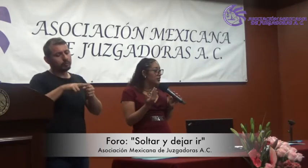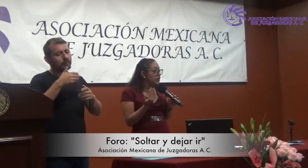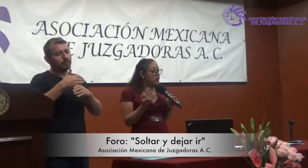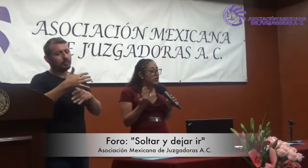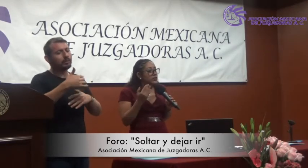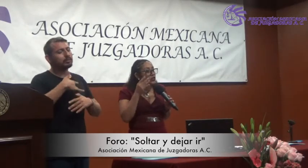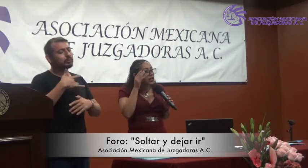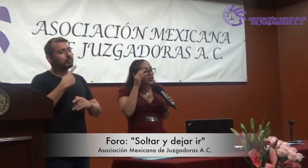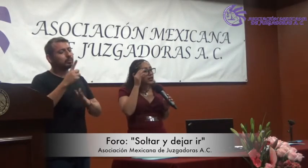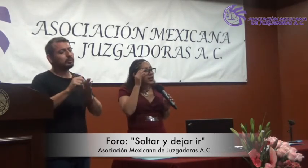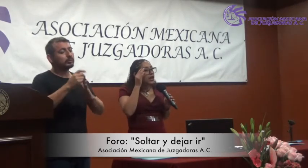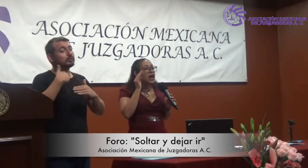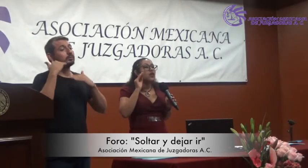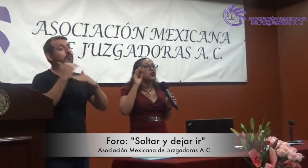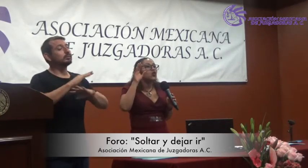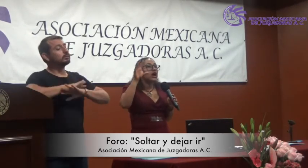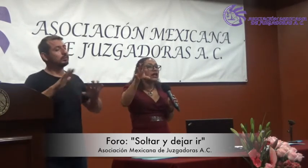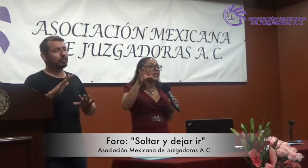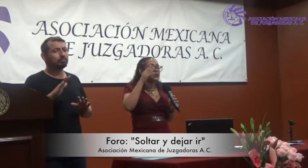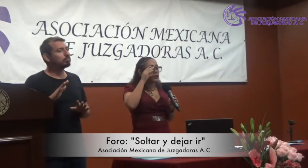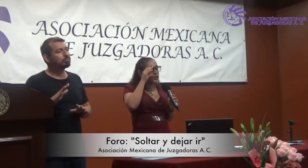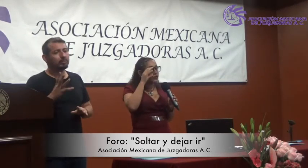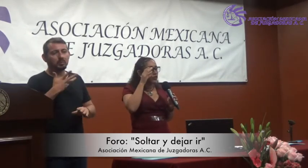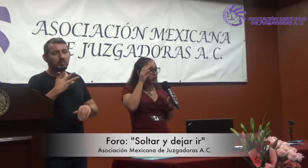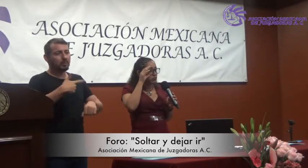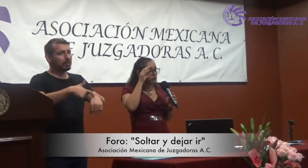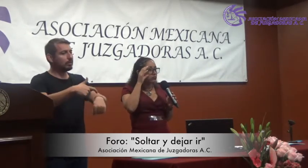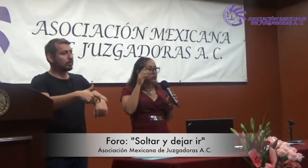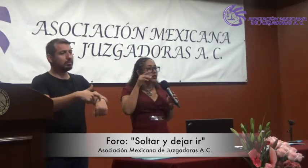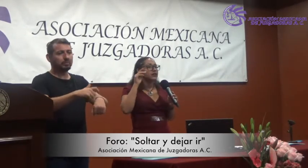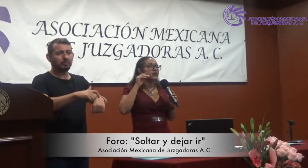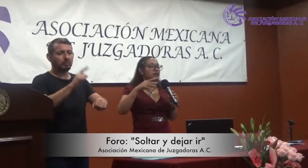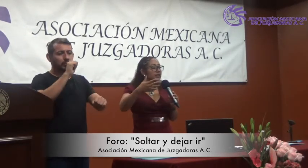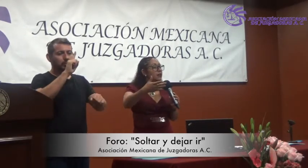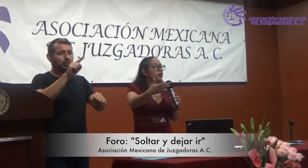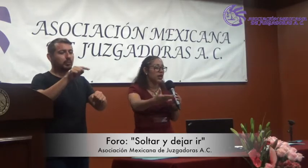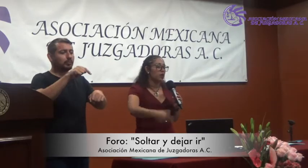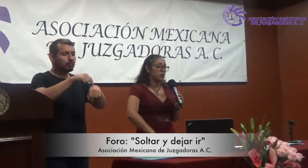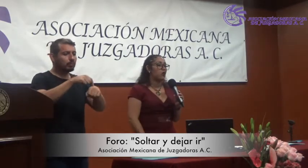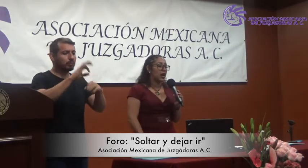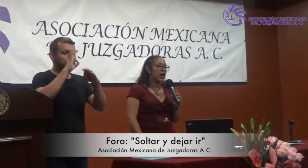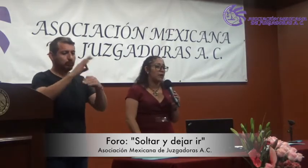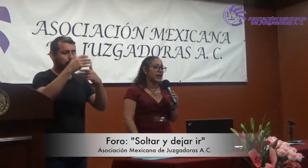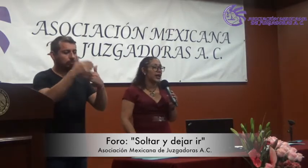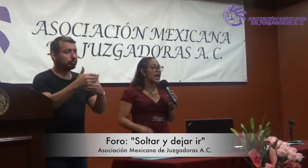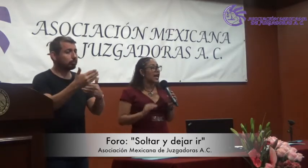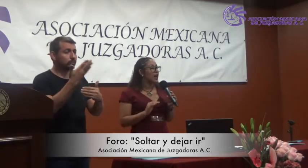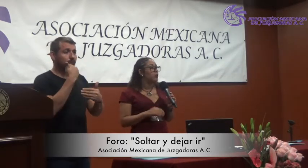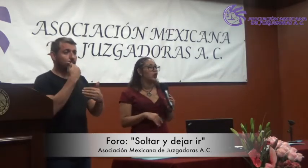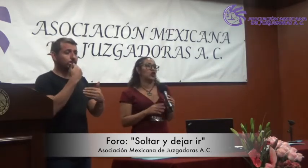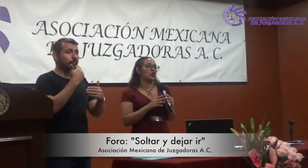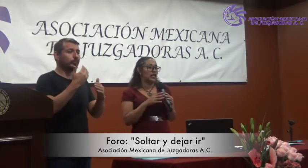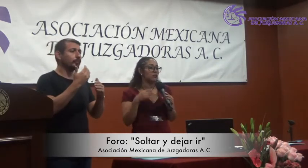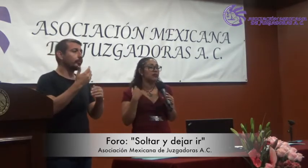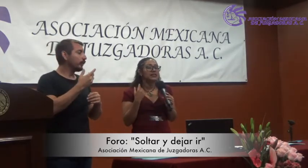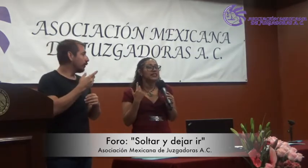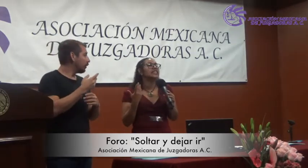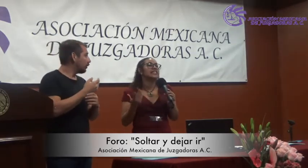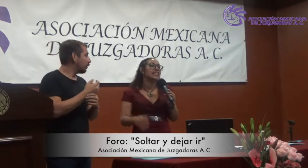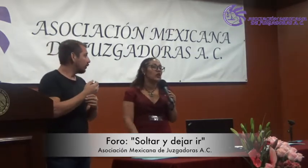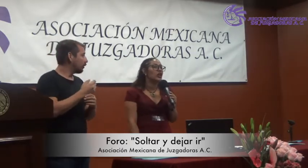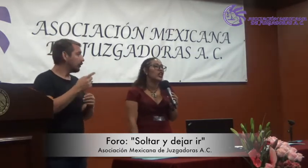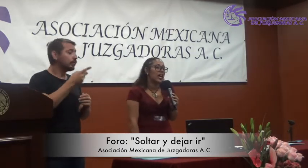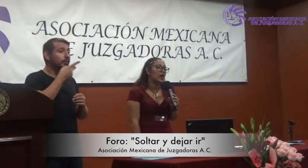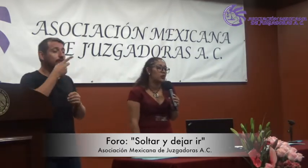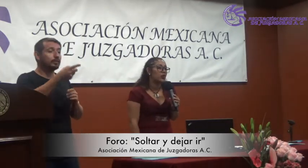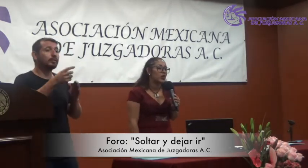Quiero decir con esto que hay un lugar en específico Dice, por ejemplo, Juan Gabriel, Acapulco, el más